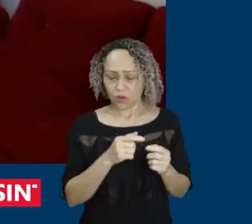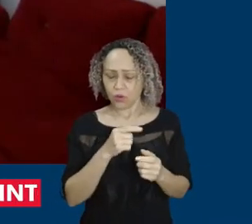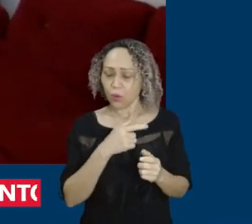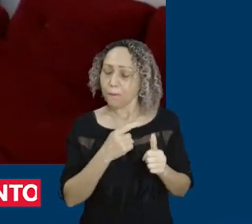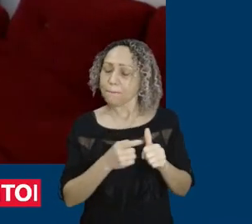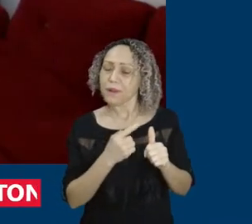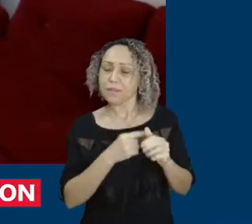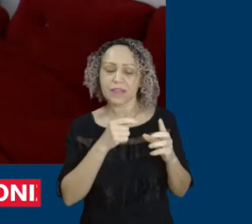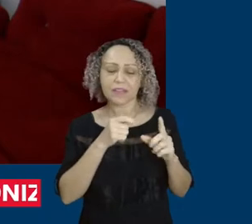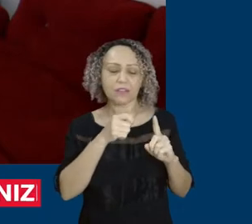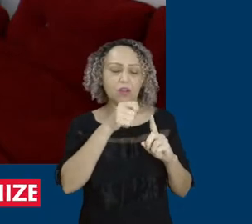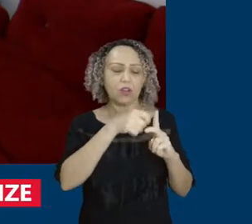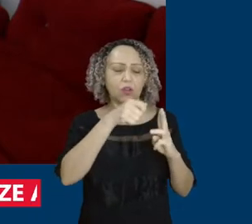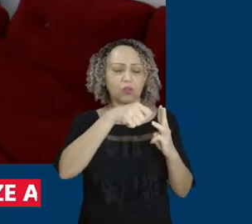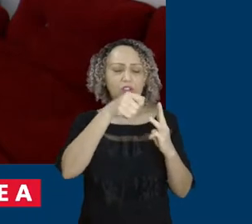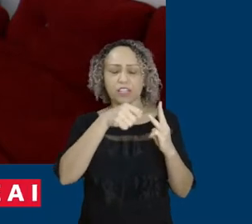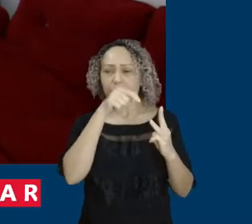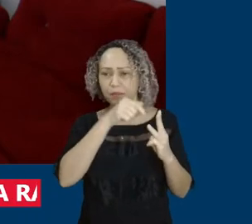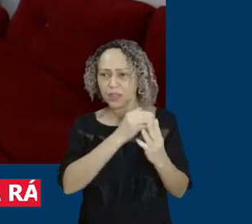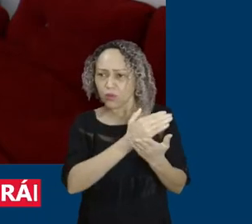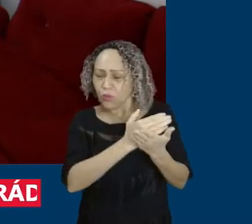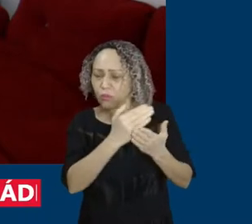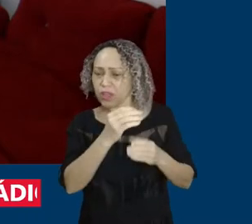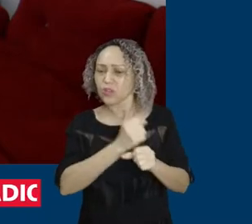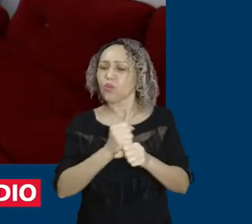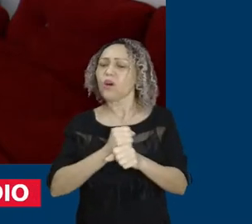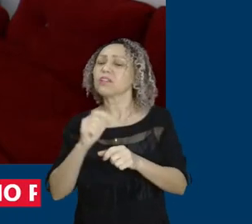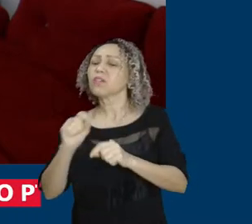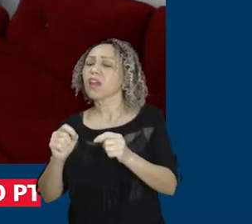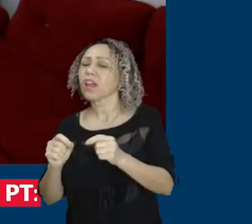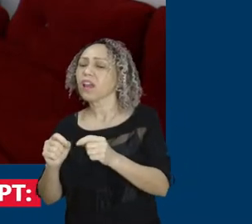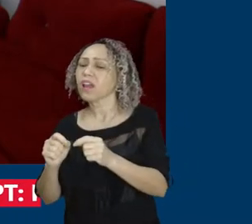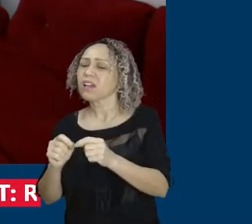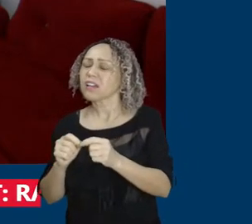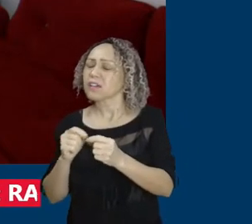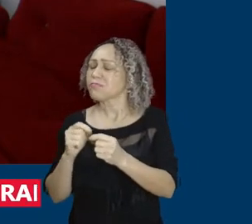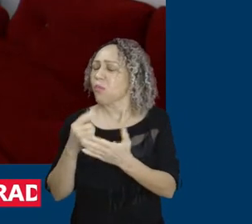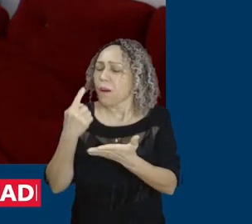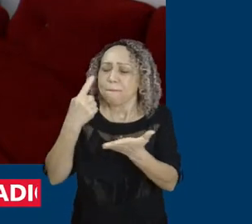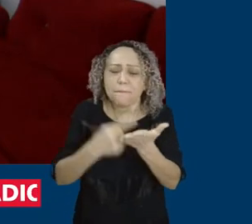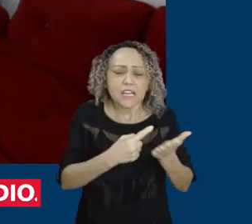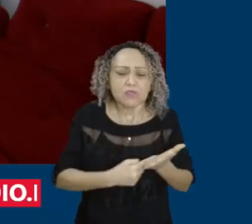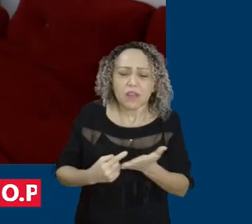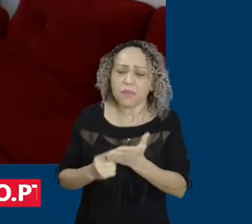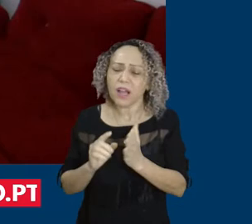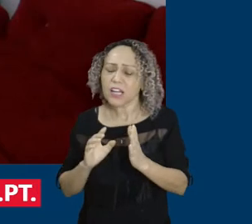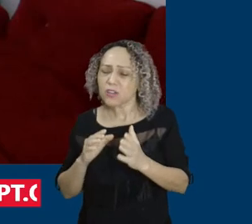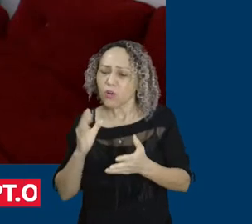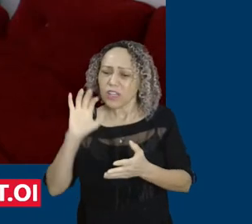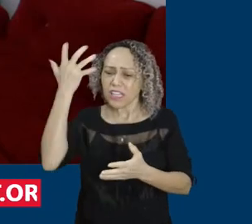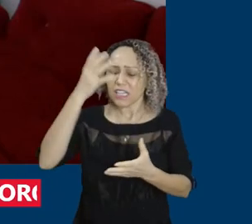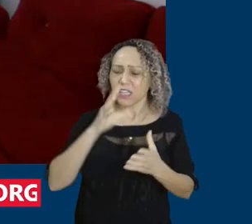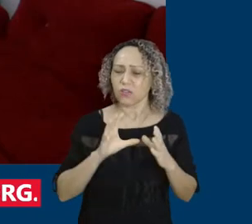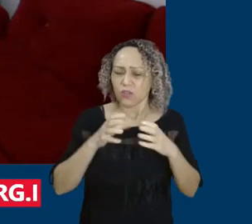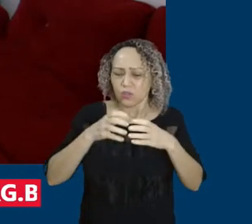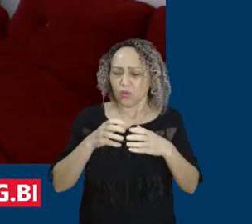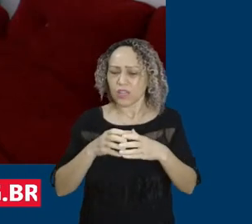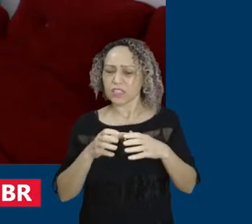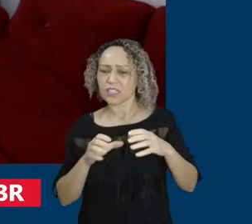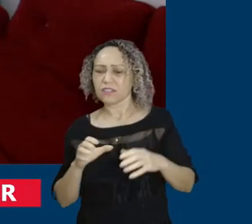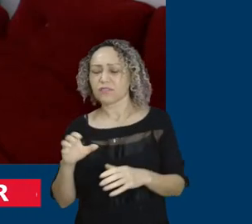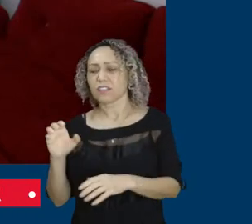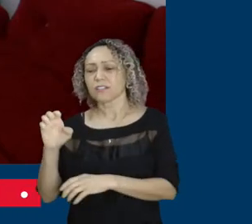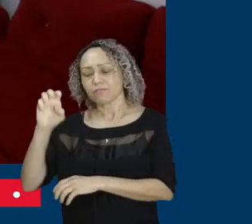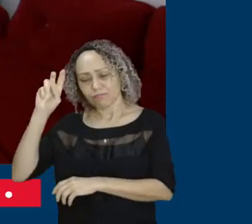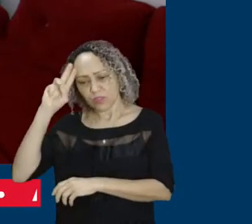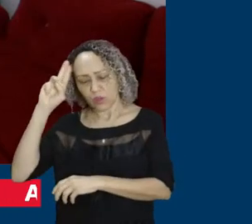FIPE indica que uma boa parte dos acordos ou convenções coletivas excluíram, como participação